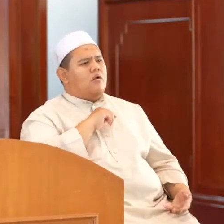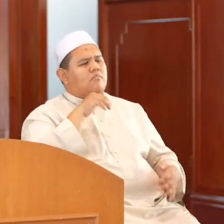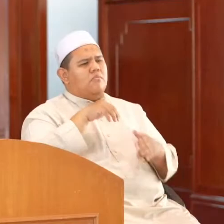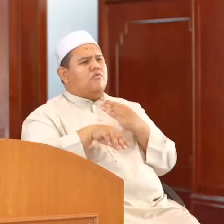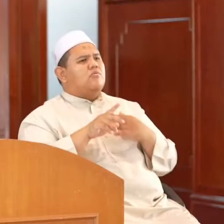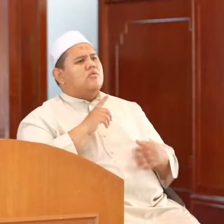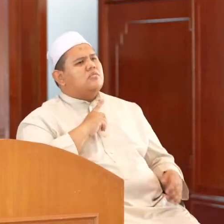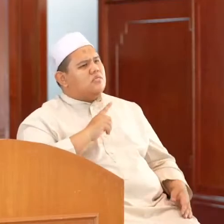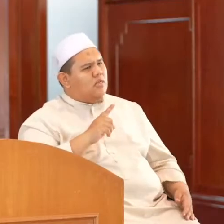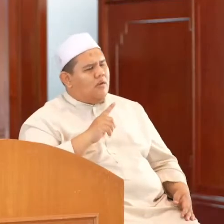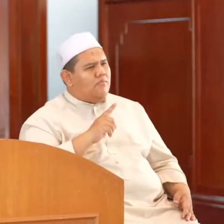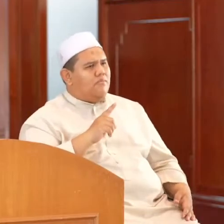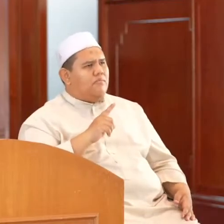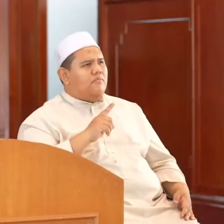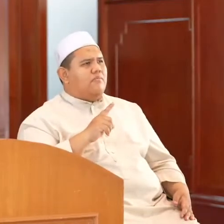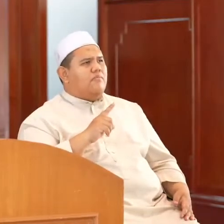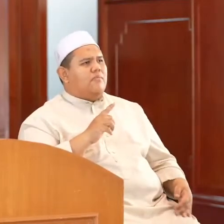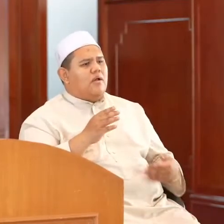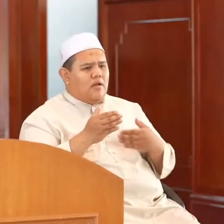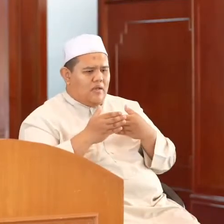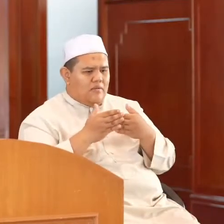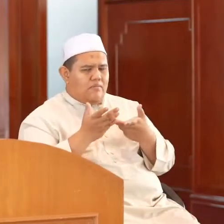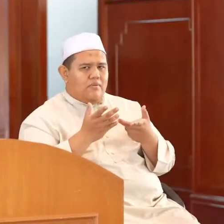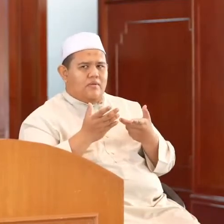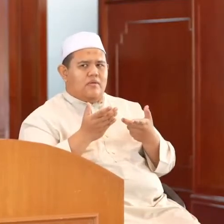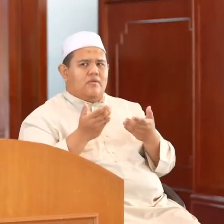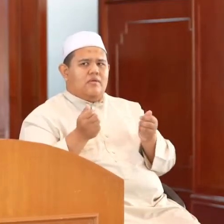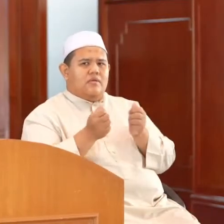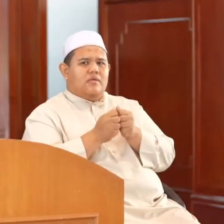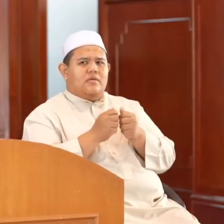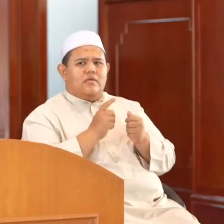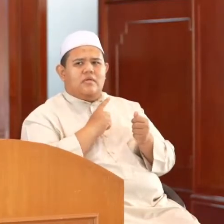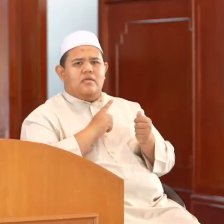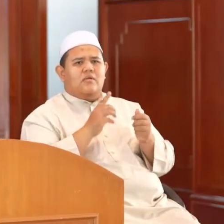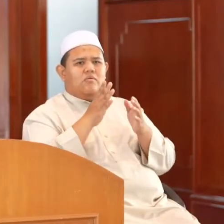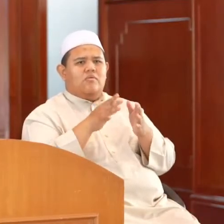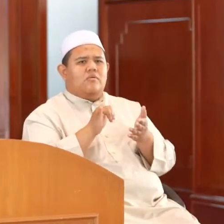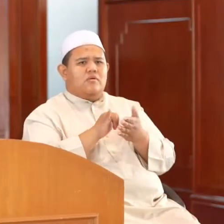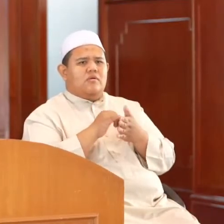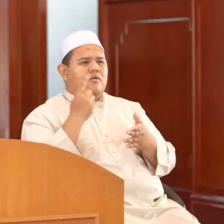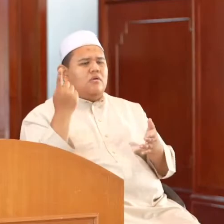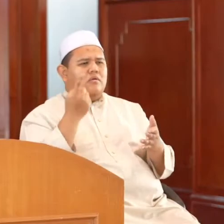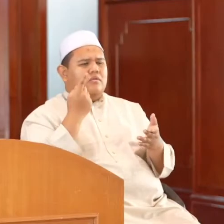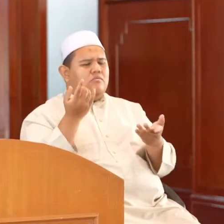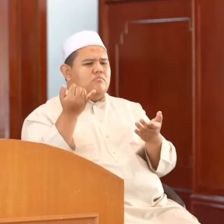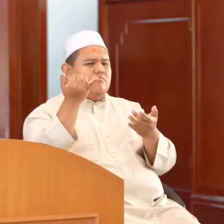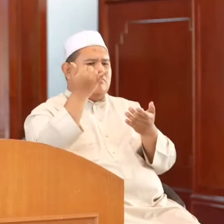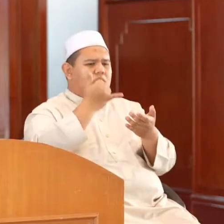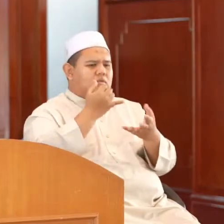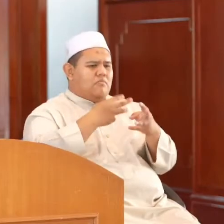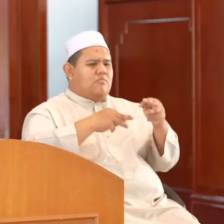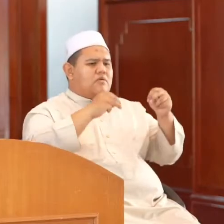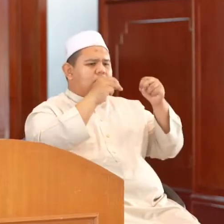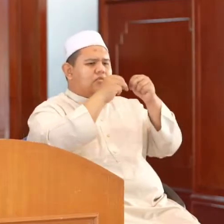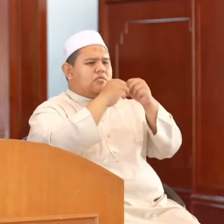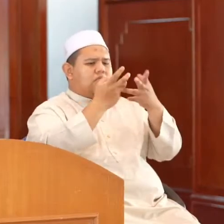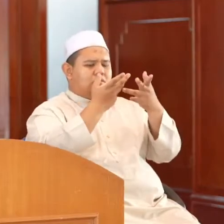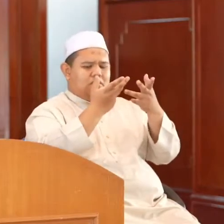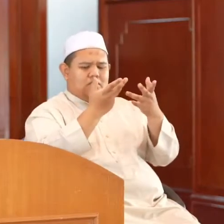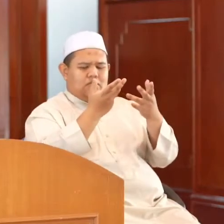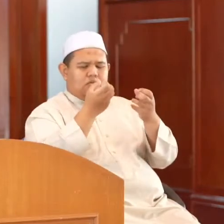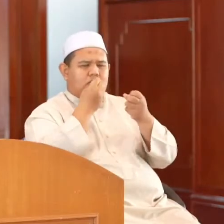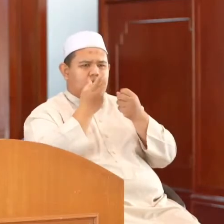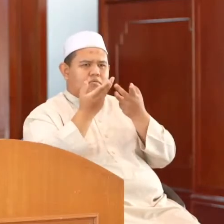Islam, orang itu akan dekat dengan agama Allah, orang itu akan selalu ke masjid, orang itu akan